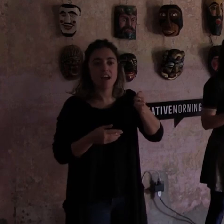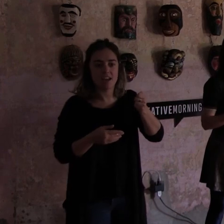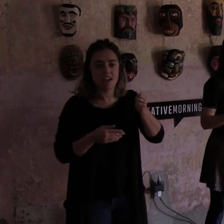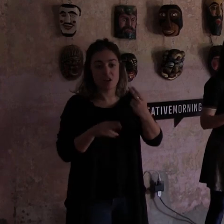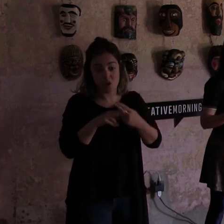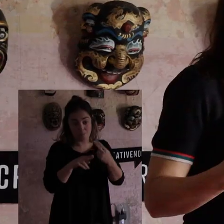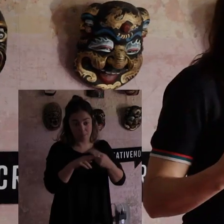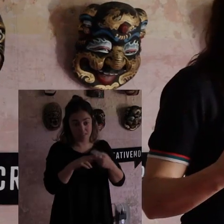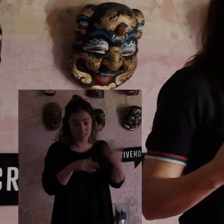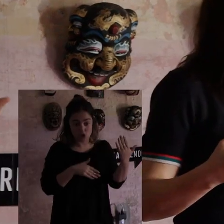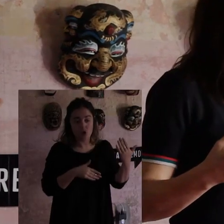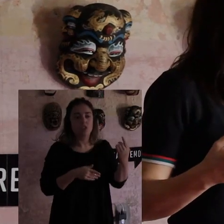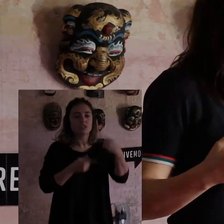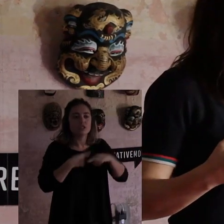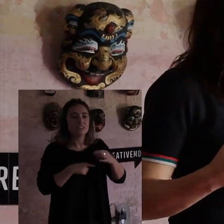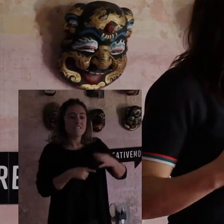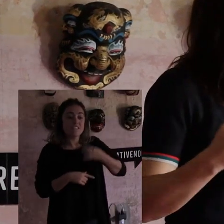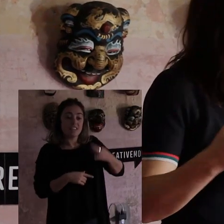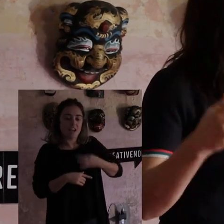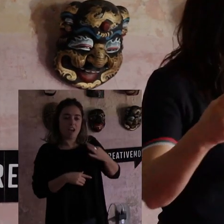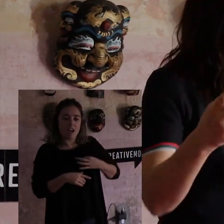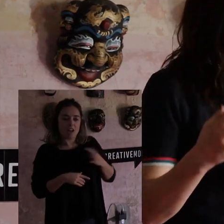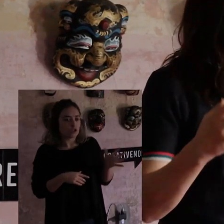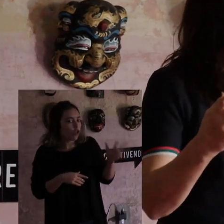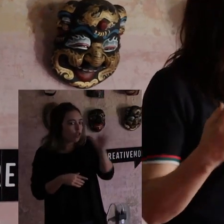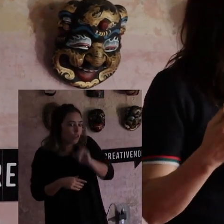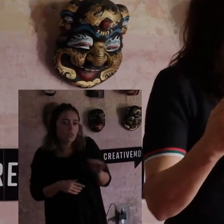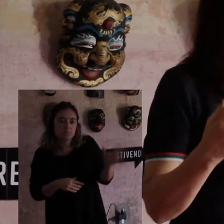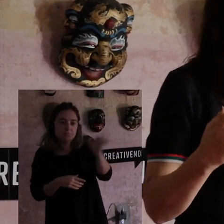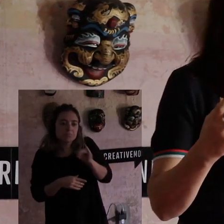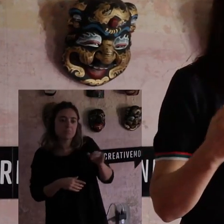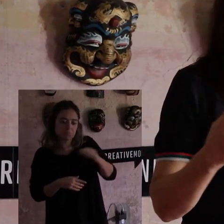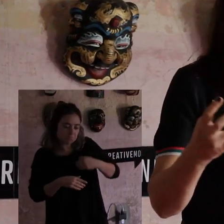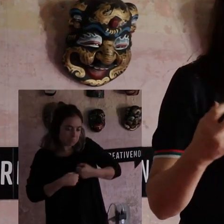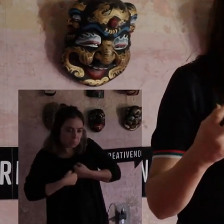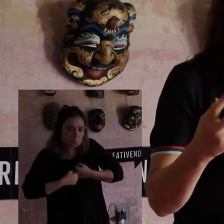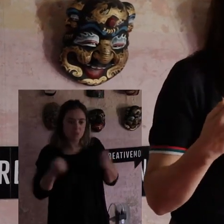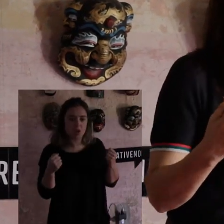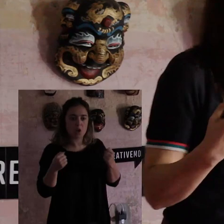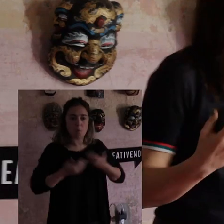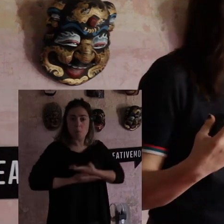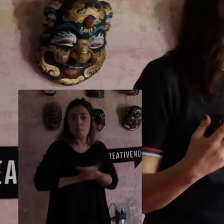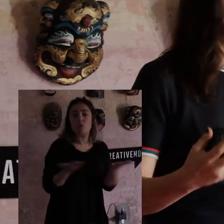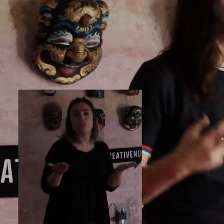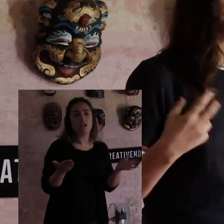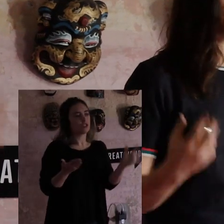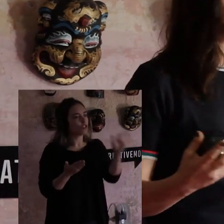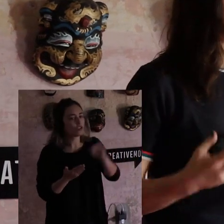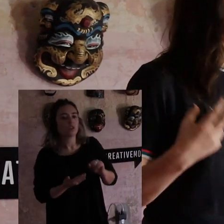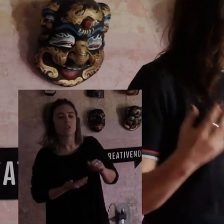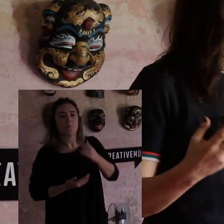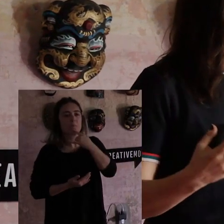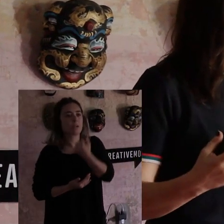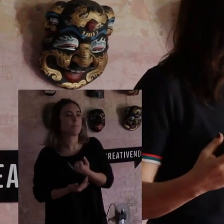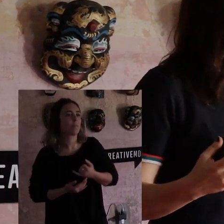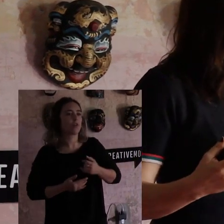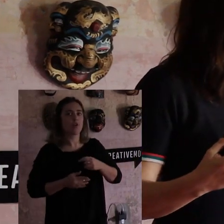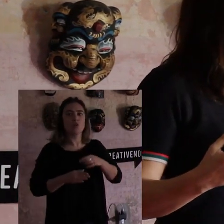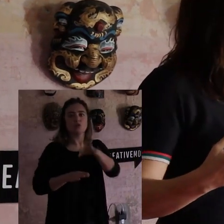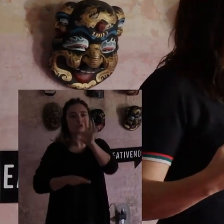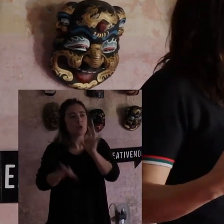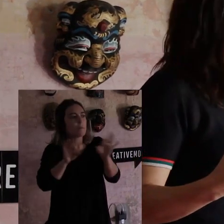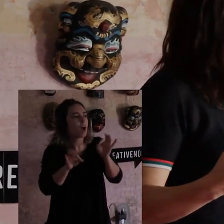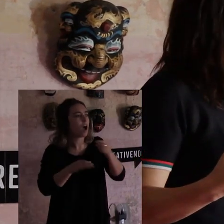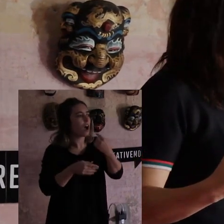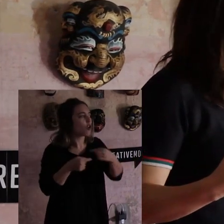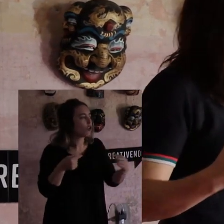vida cotidiana, en la que me fui desarrollando, y fui tomando esas como ingredientes, inspiraciones, herramientas, y